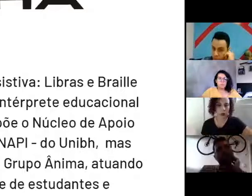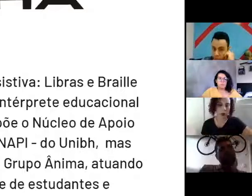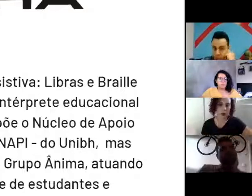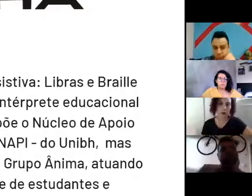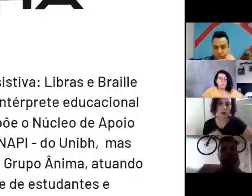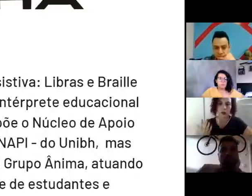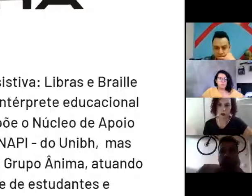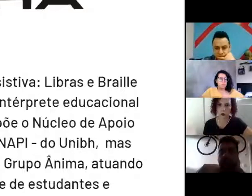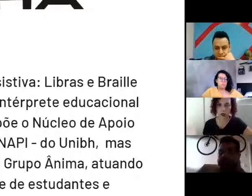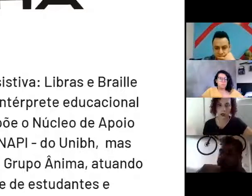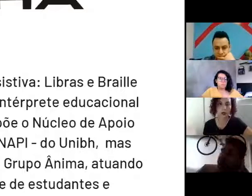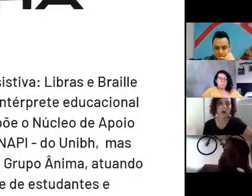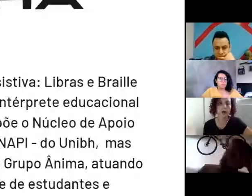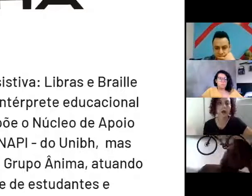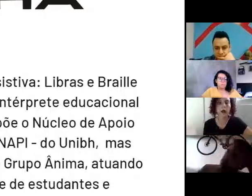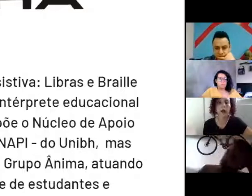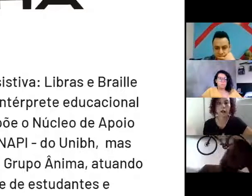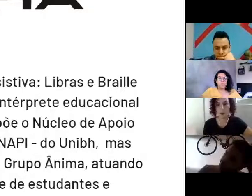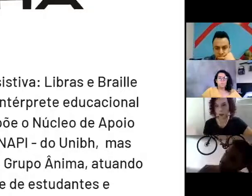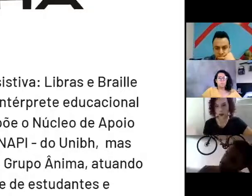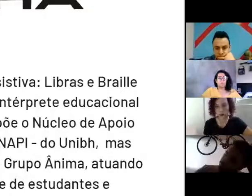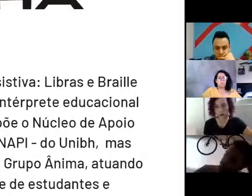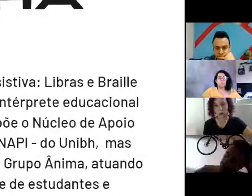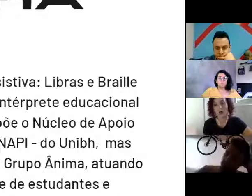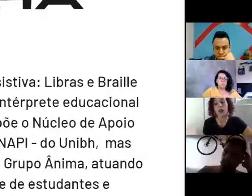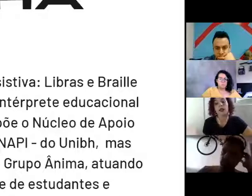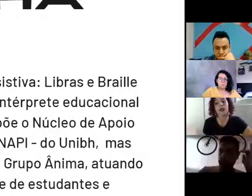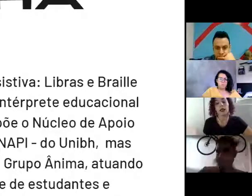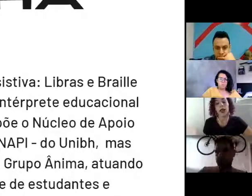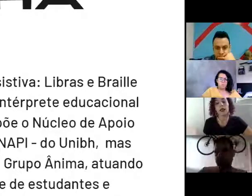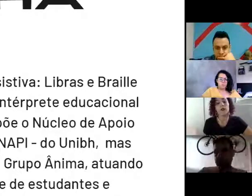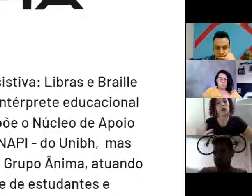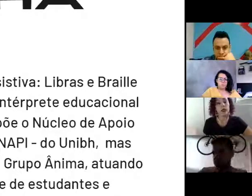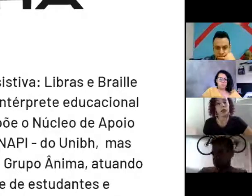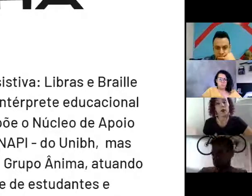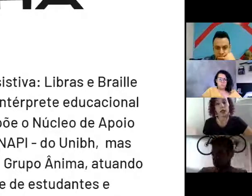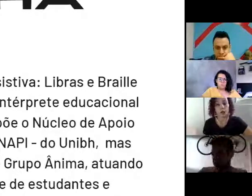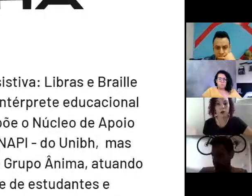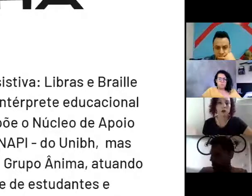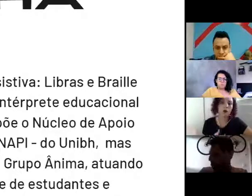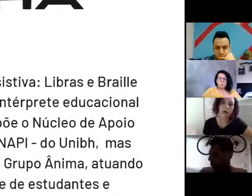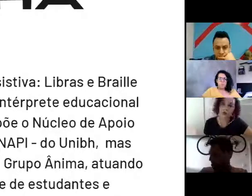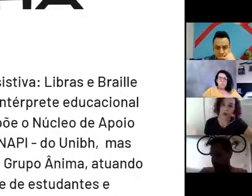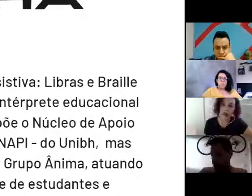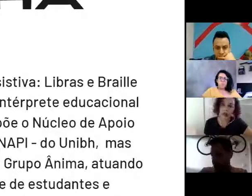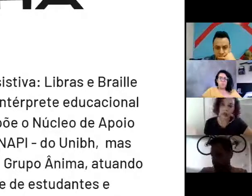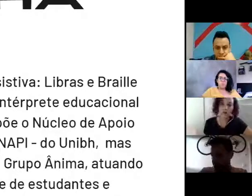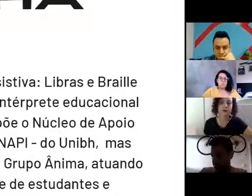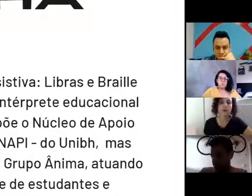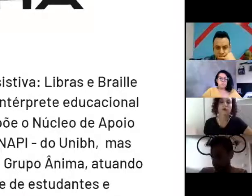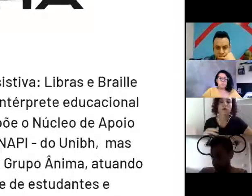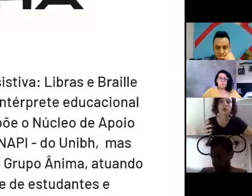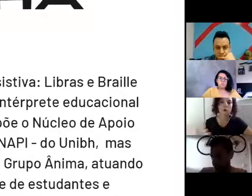para ter aí, não sei se todas já têm, mas esse é o objetivo, que é a gente atender os alunos com